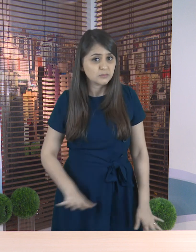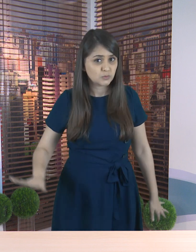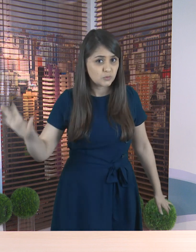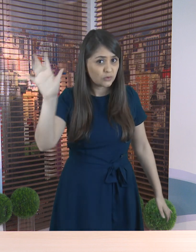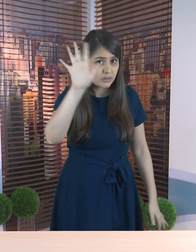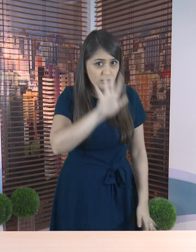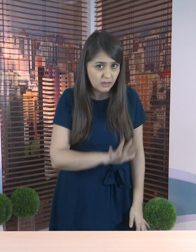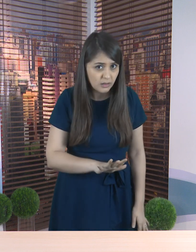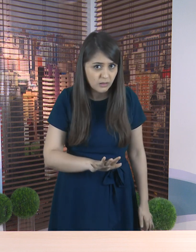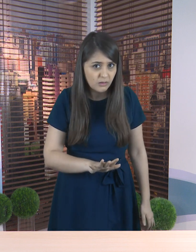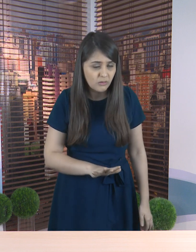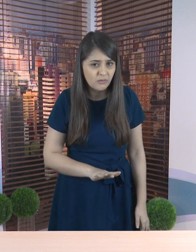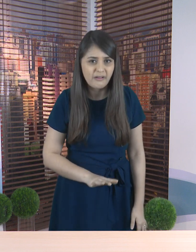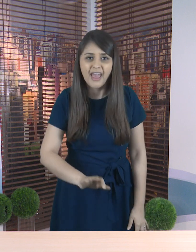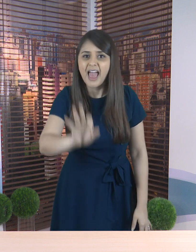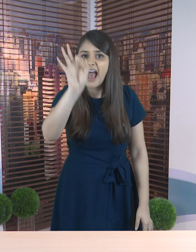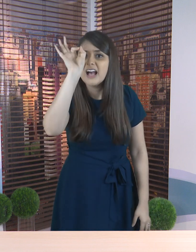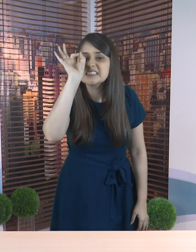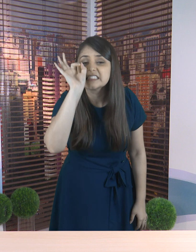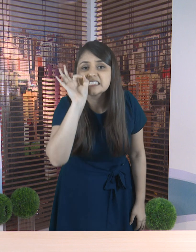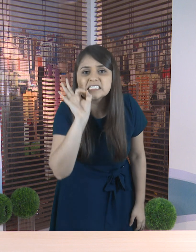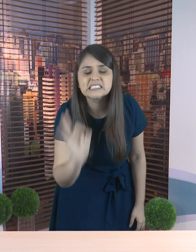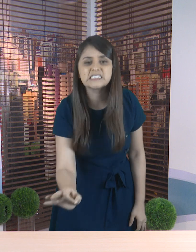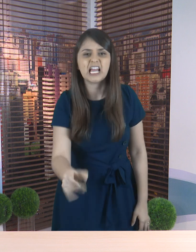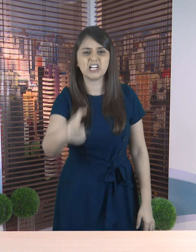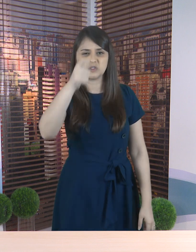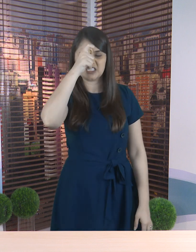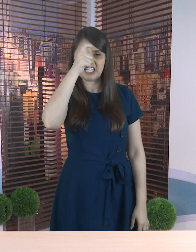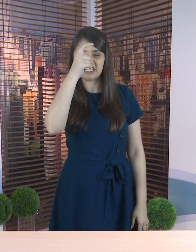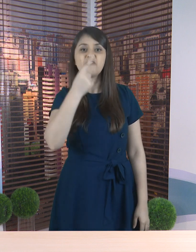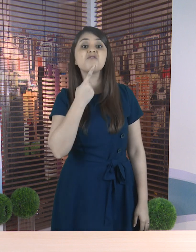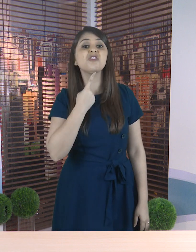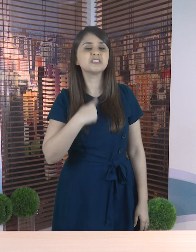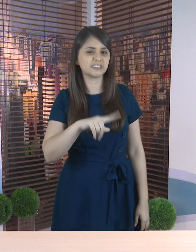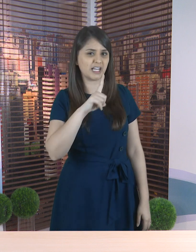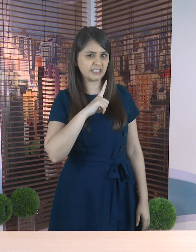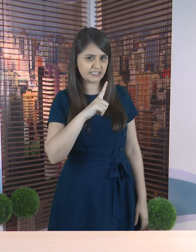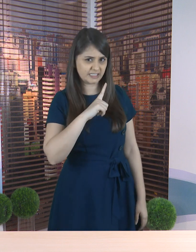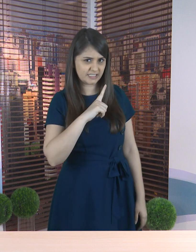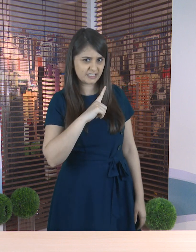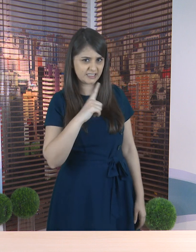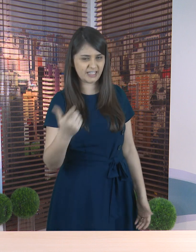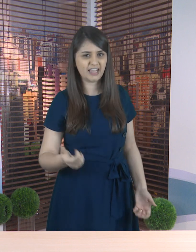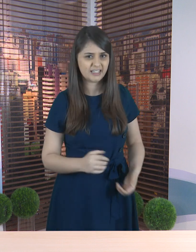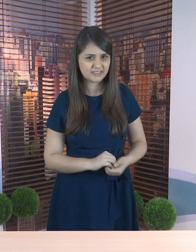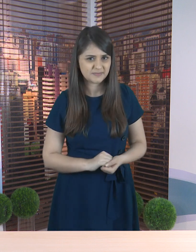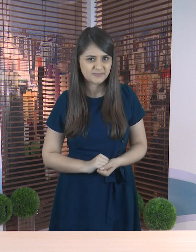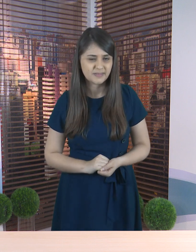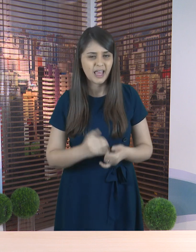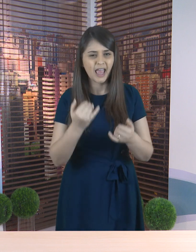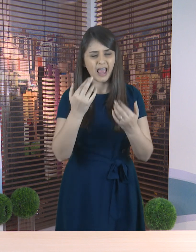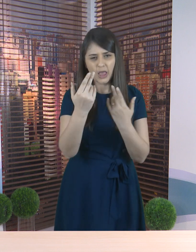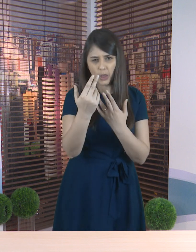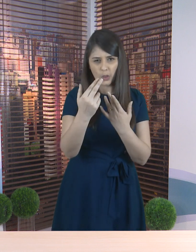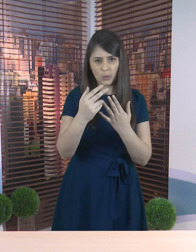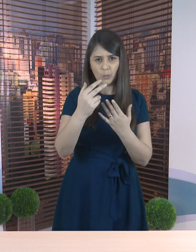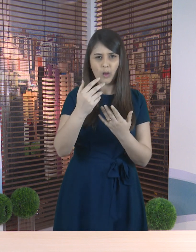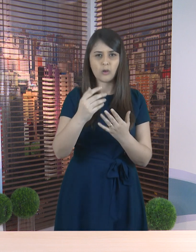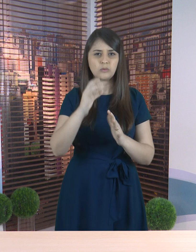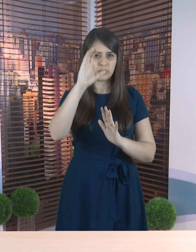1, versículo de número 9. O diabo acusou Jó de ter uma fé interesseira, com base nas promessas